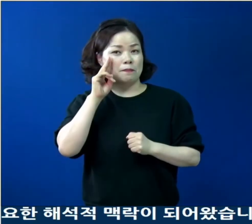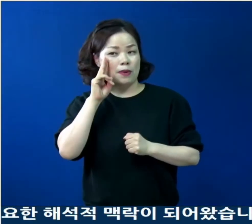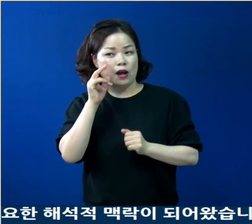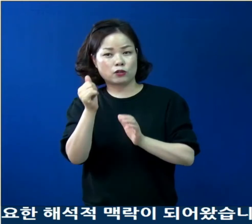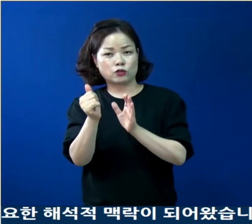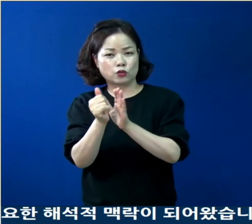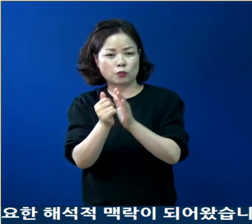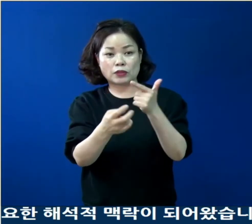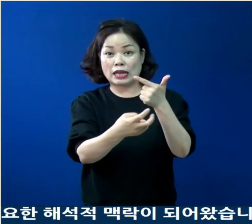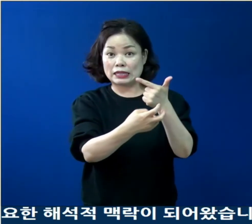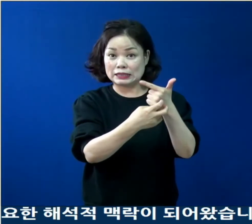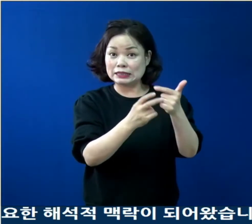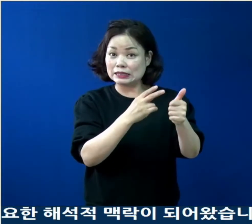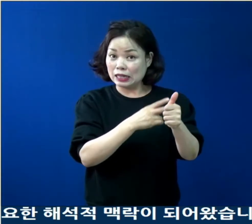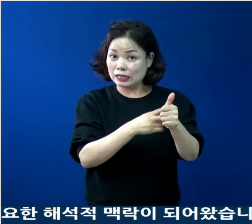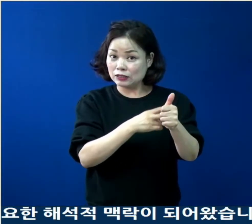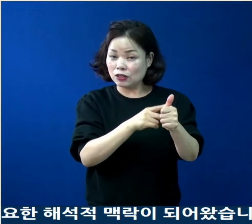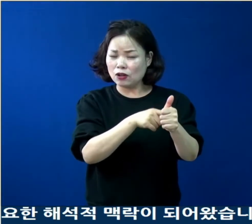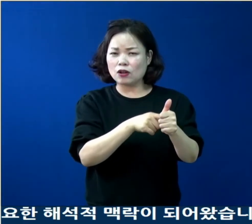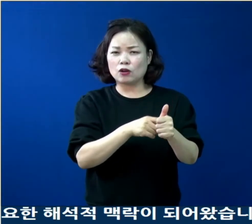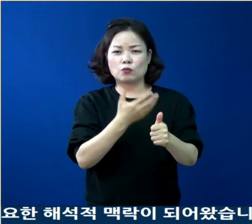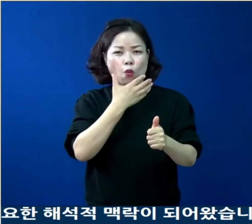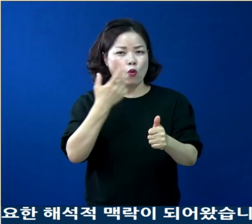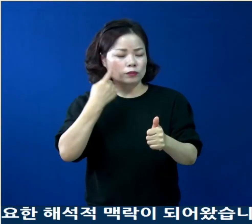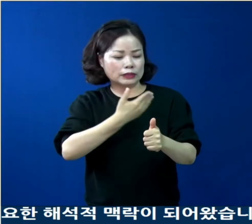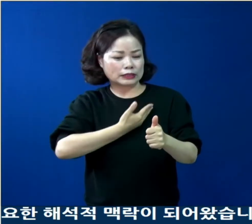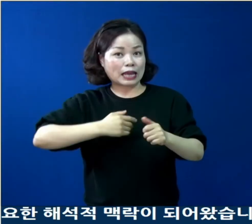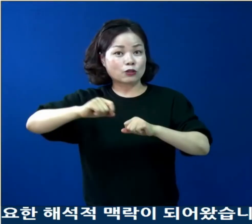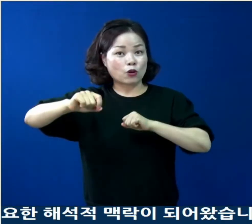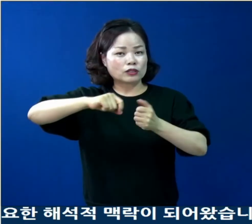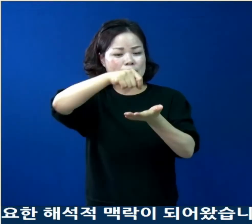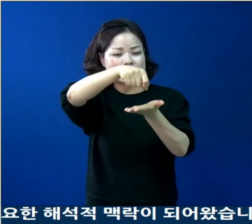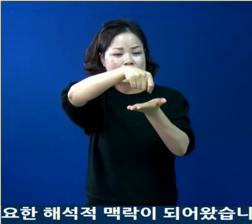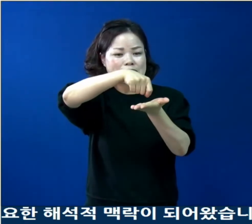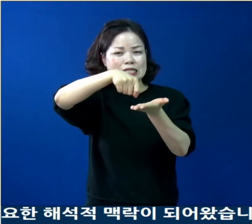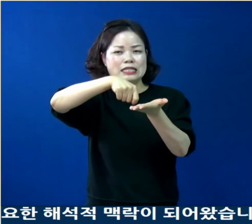돕던 의사였다, 우리에게 복음서와 사도행전을 써준